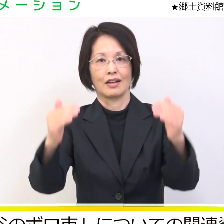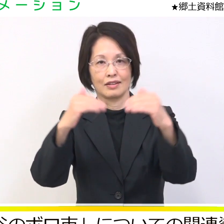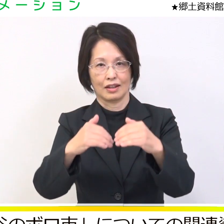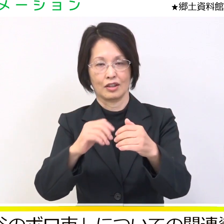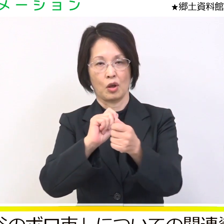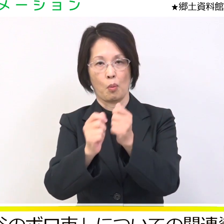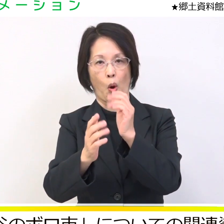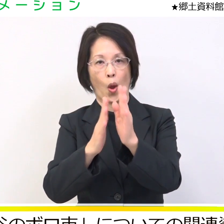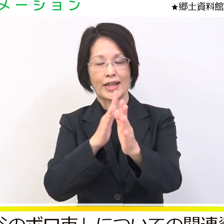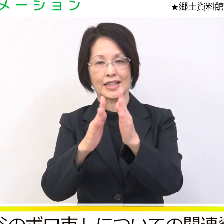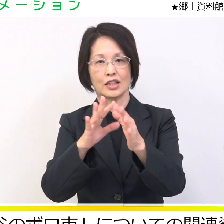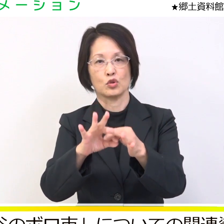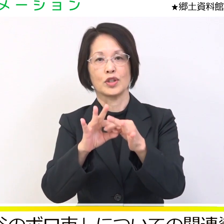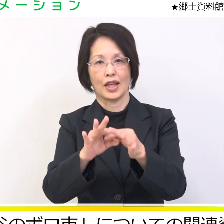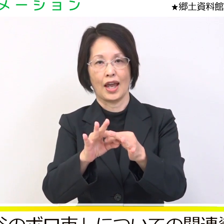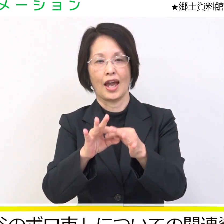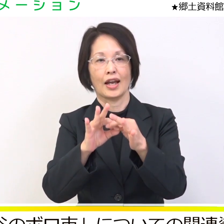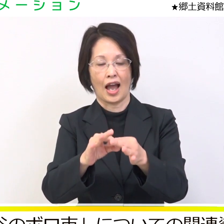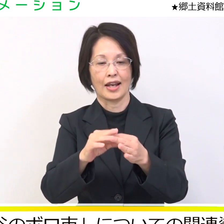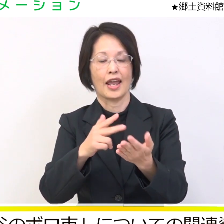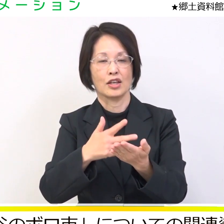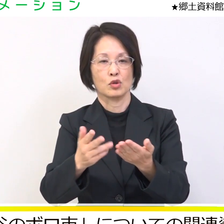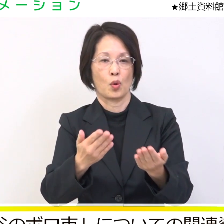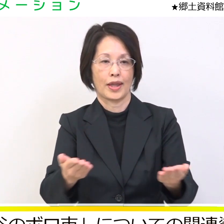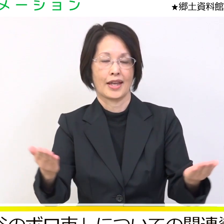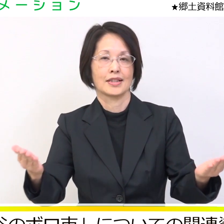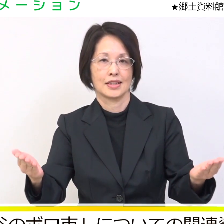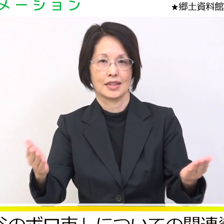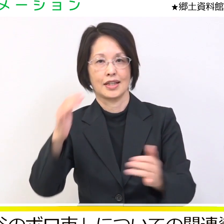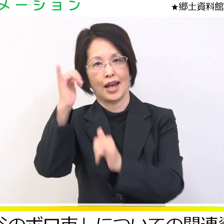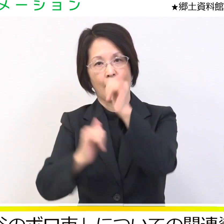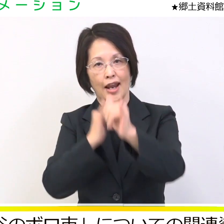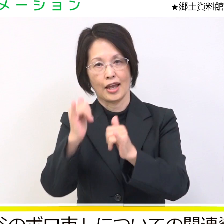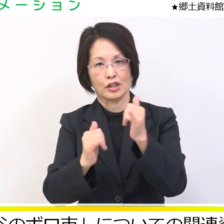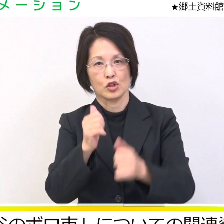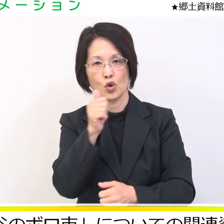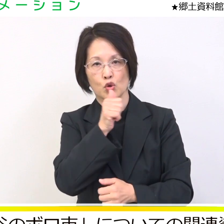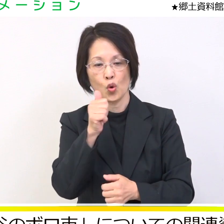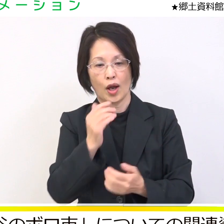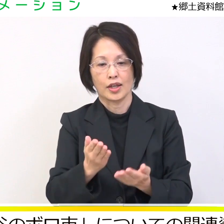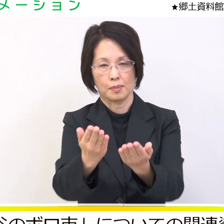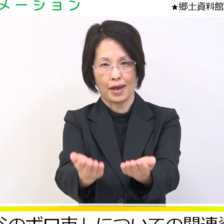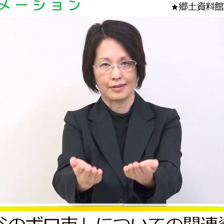関連資料を展示しその歴史を紹介します